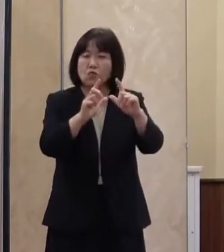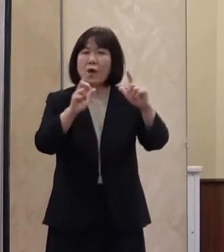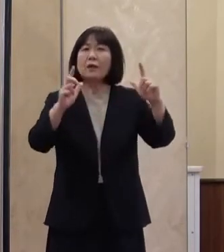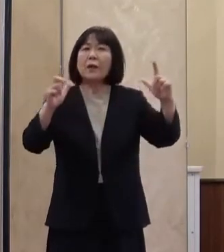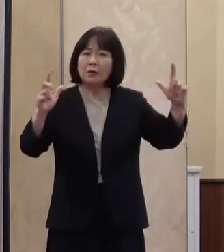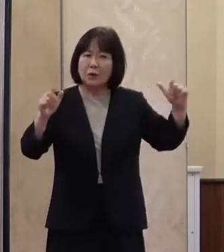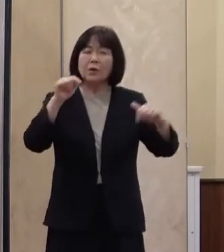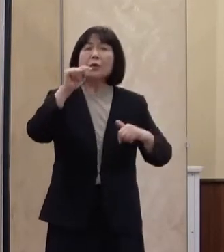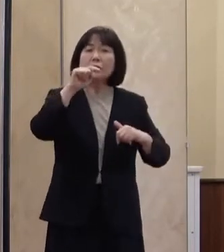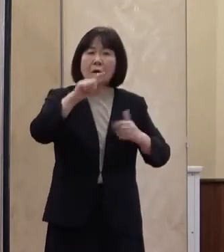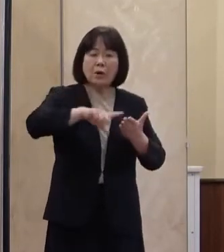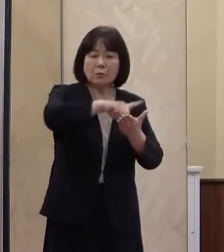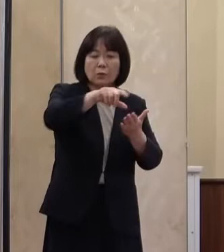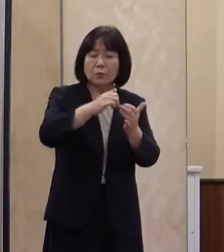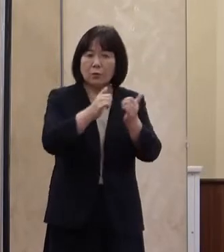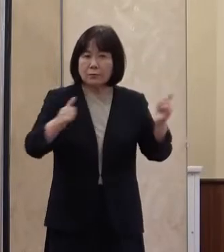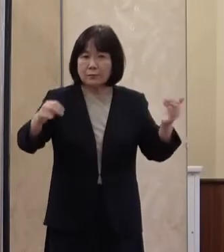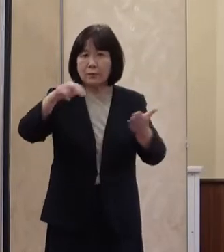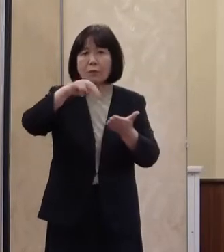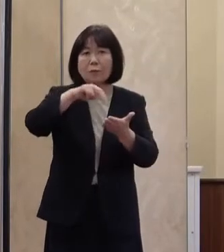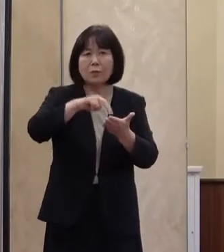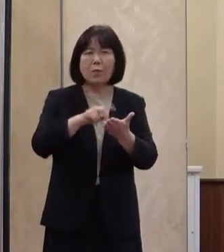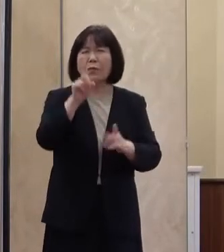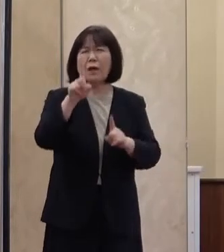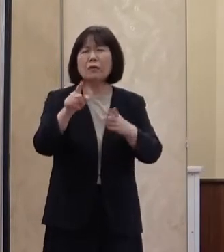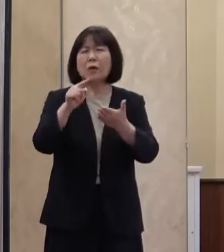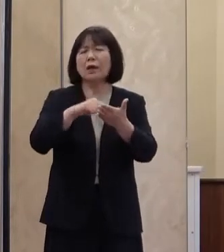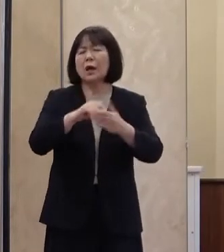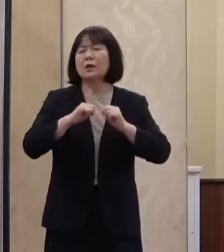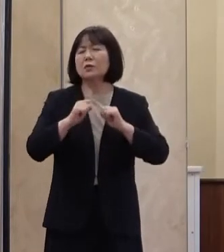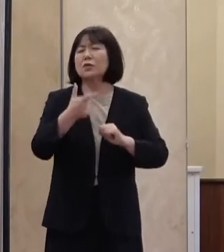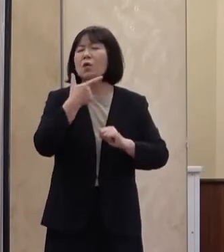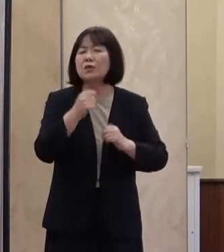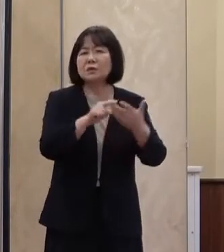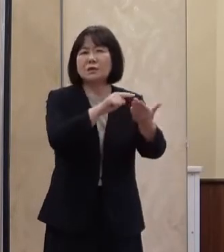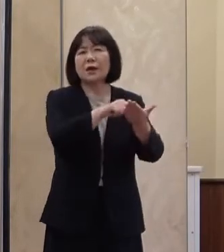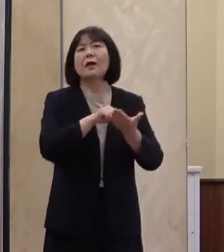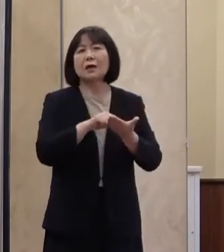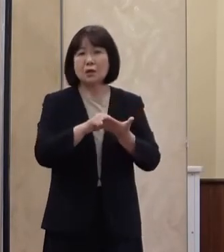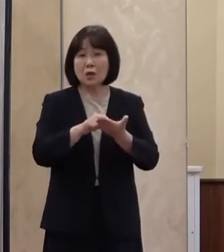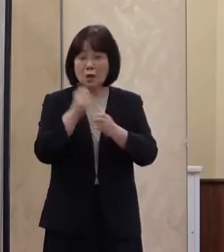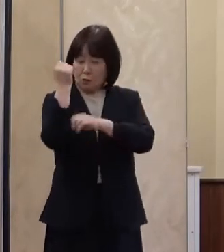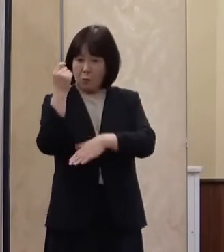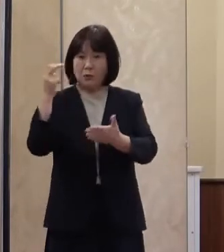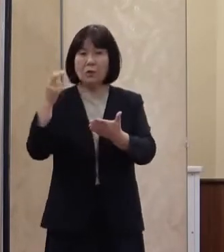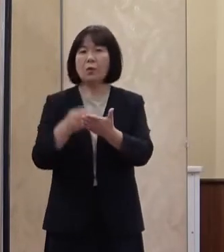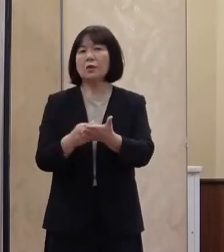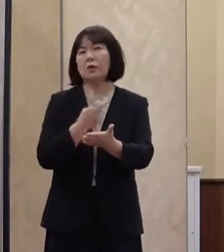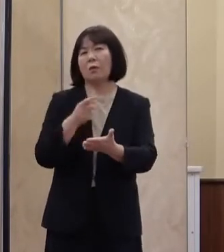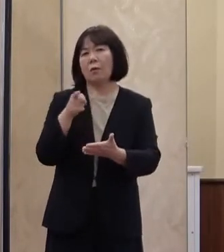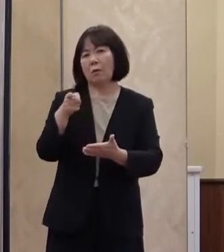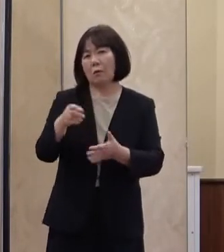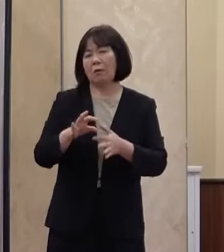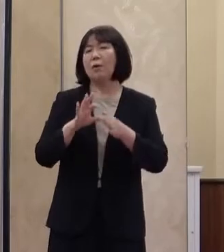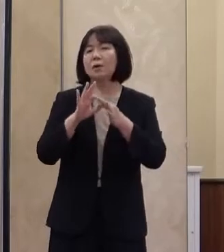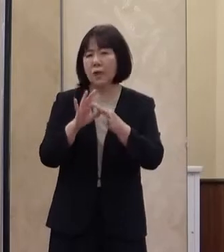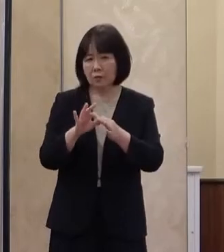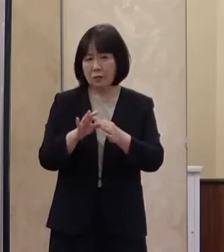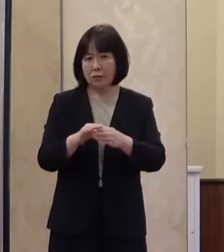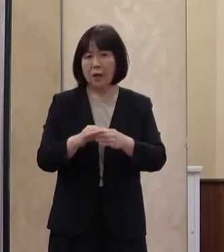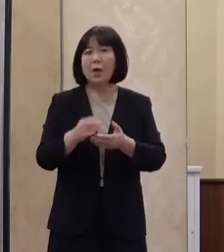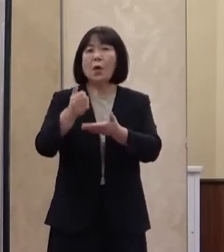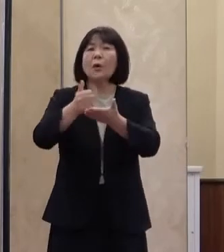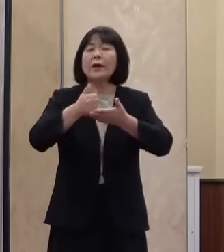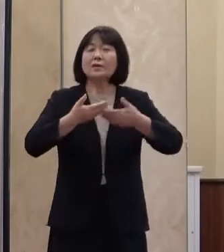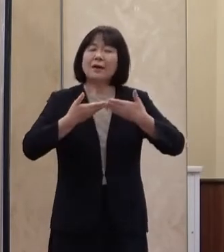これはもう地元の皆さんにとってもこれはもう何とかしてもらいたいという話ですし、そもそも違法ですので、これについてはお客さんが安全に来